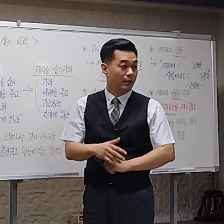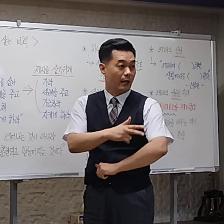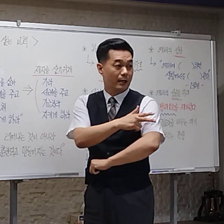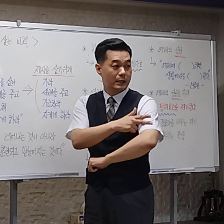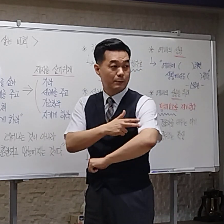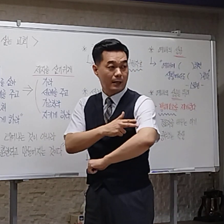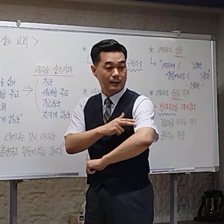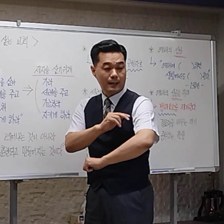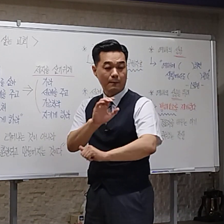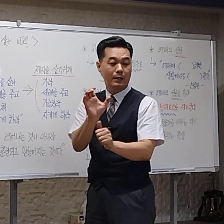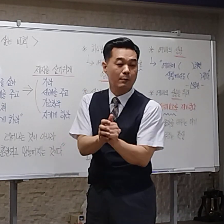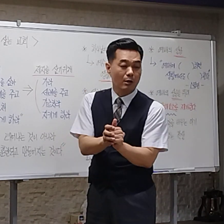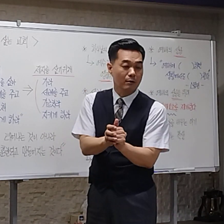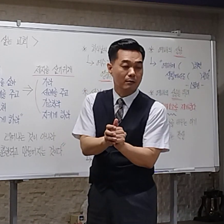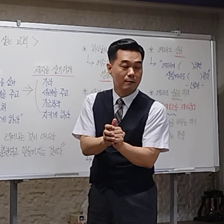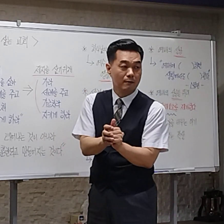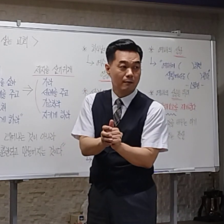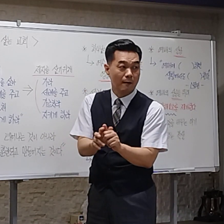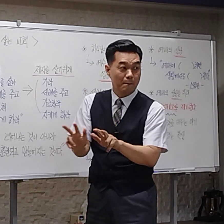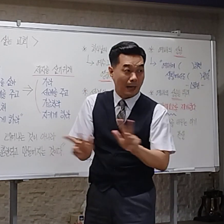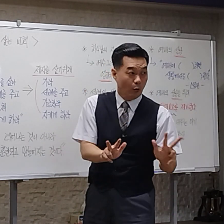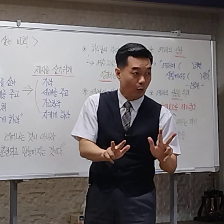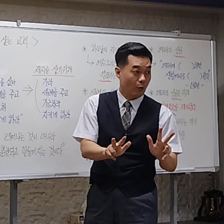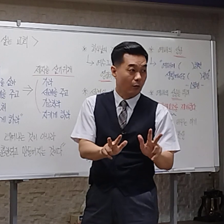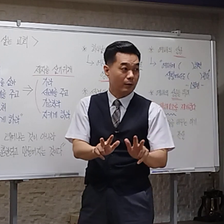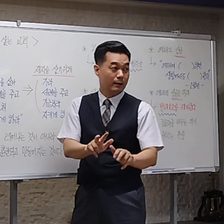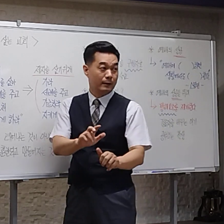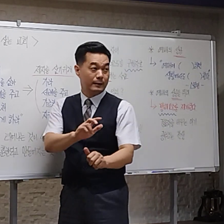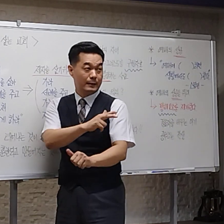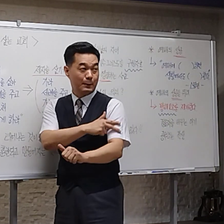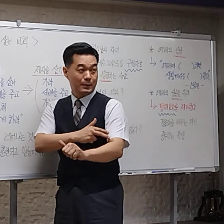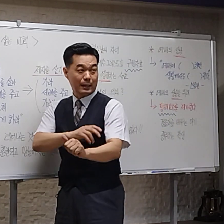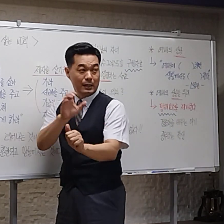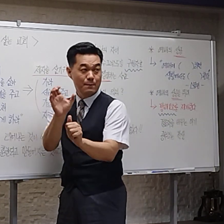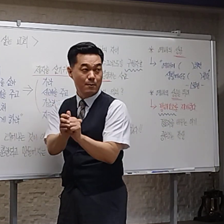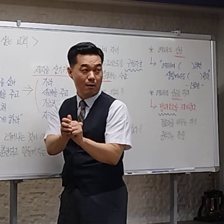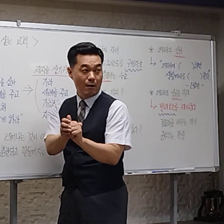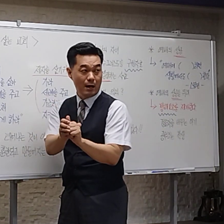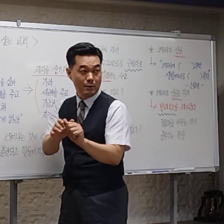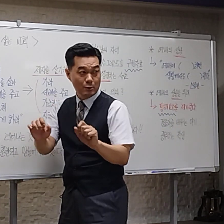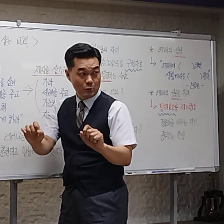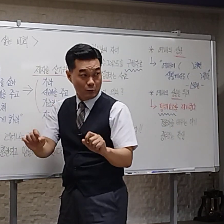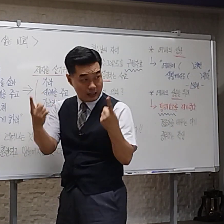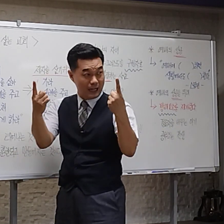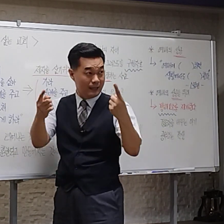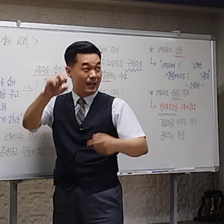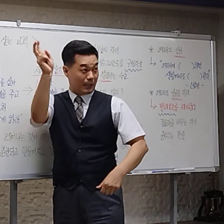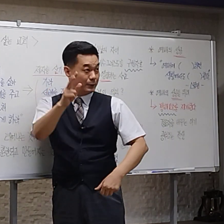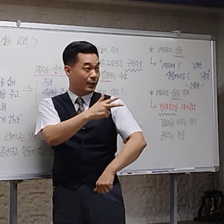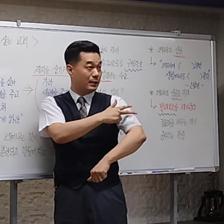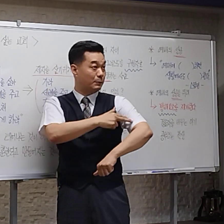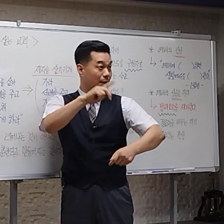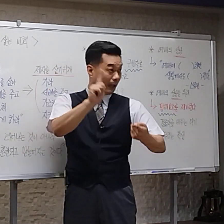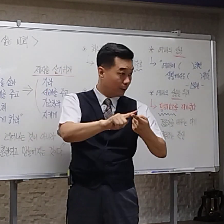근데 집사를 딱 맡기면 바로 집사를 임명하는 순간 갑자기 집사답게